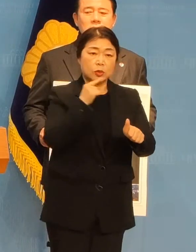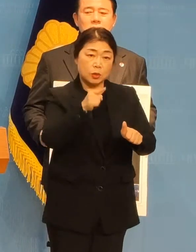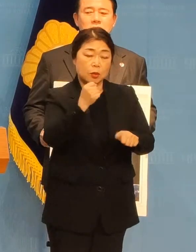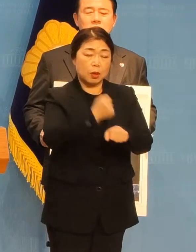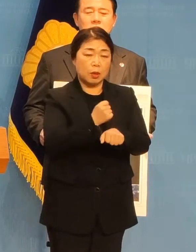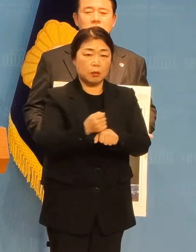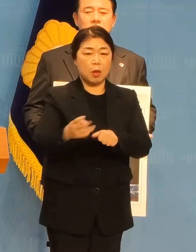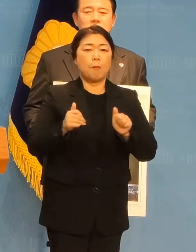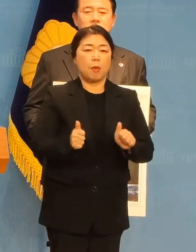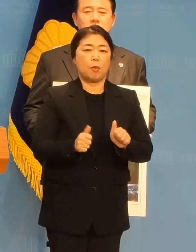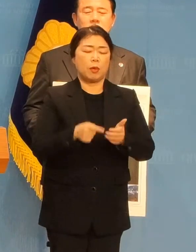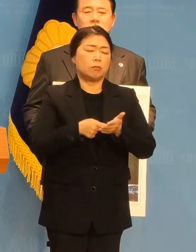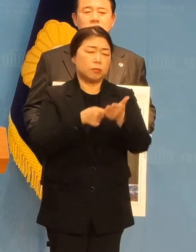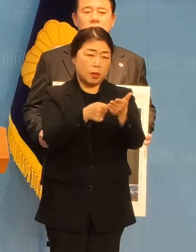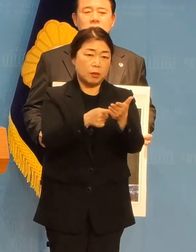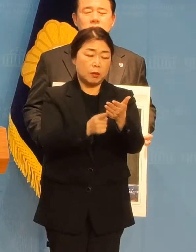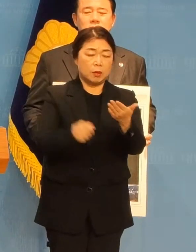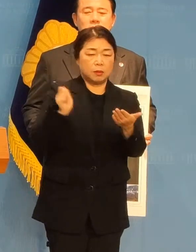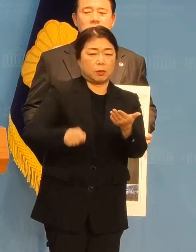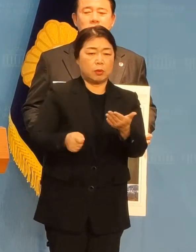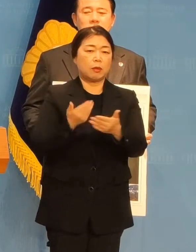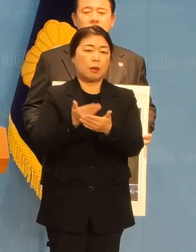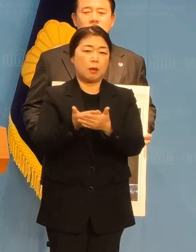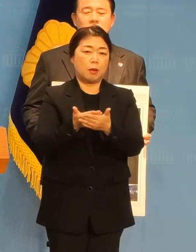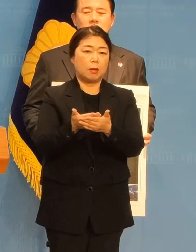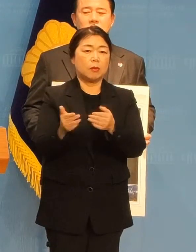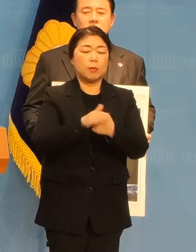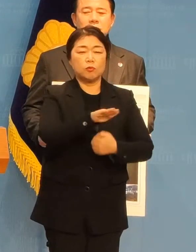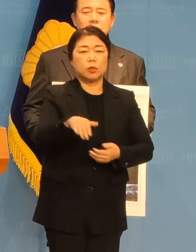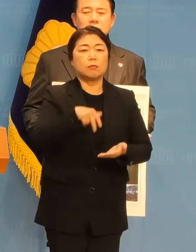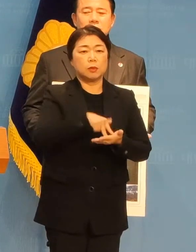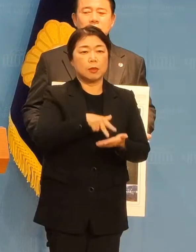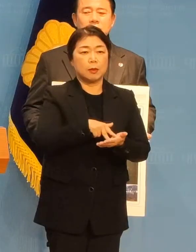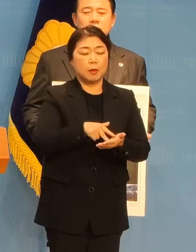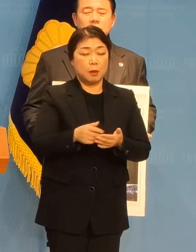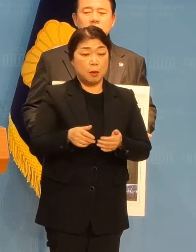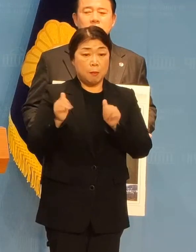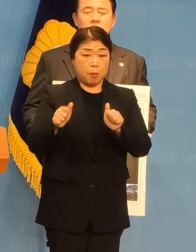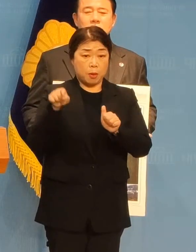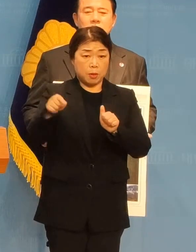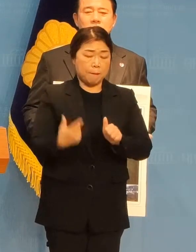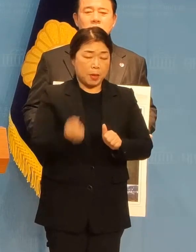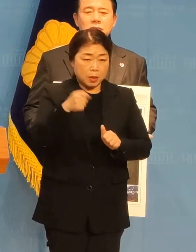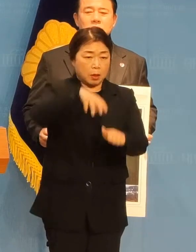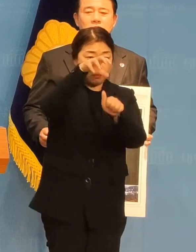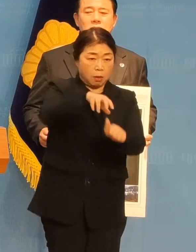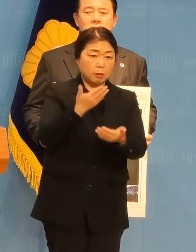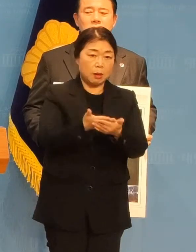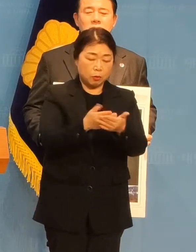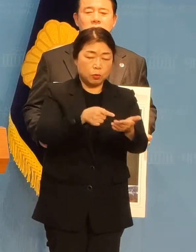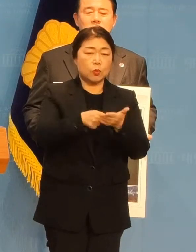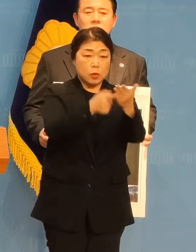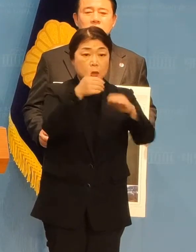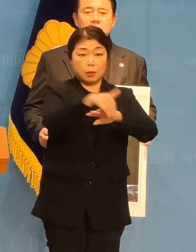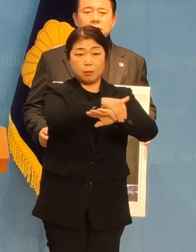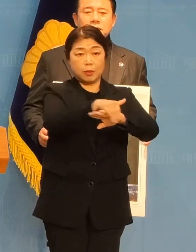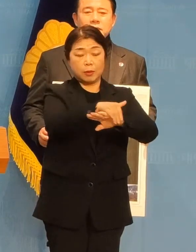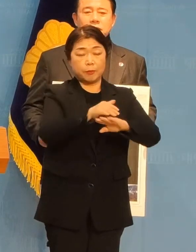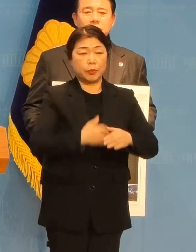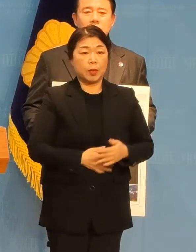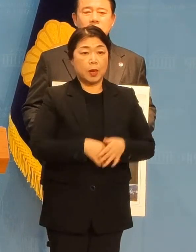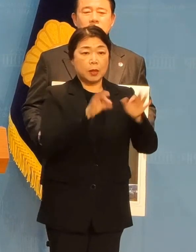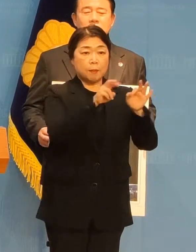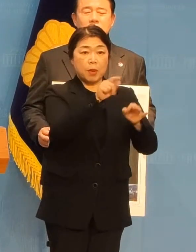내리도록 국민의힘은 강력하게 요청할 것입니다. 남은 가압류 금액은 김만배 4,200억